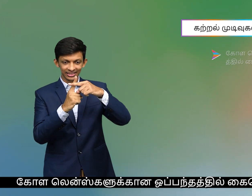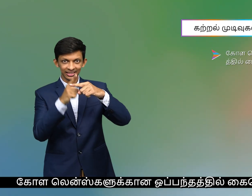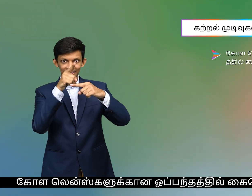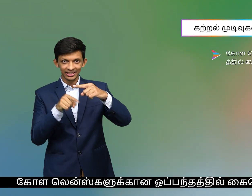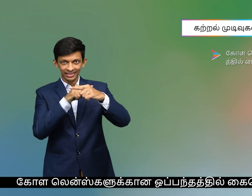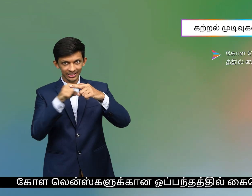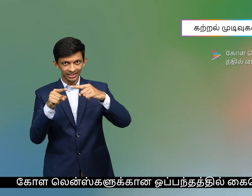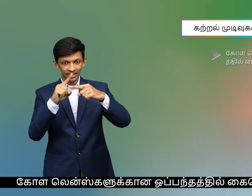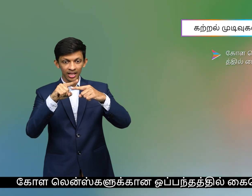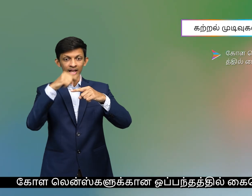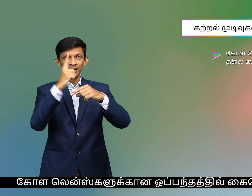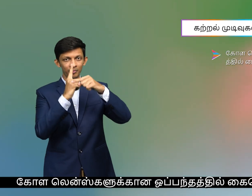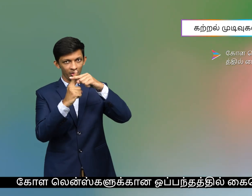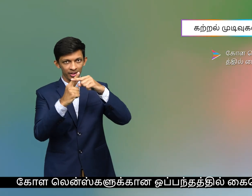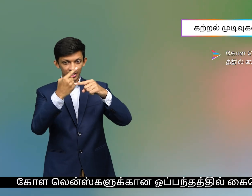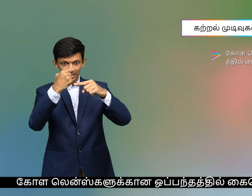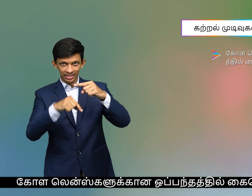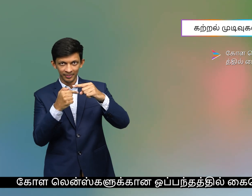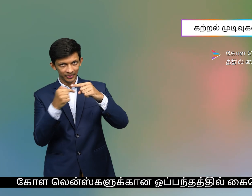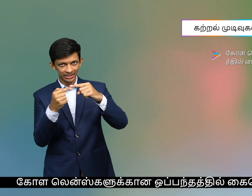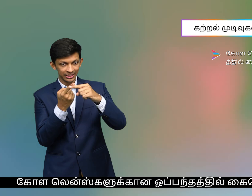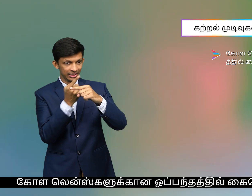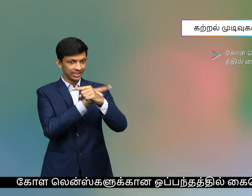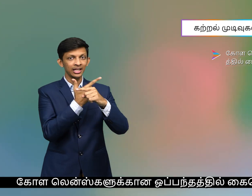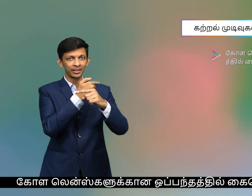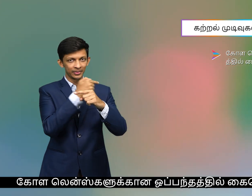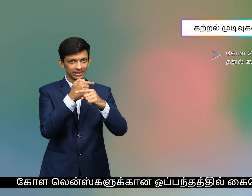கோல வில்லைக்கான மரபு குறியீடுகள்,